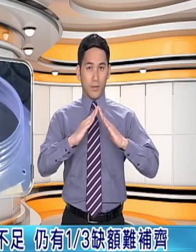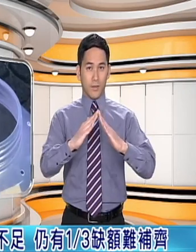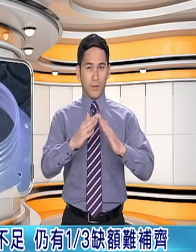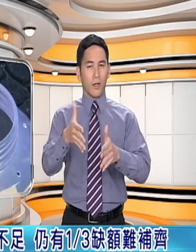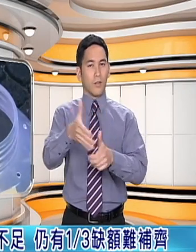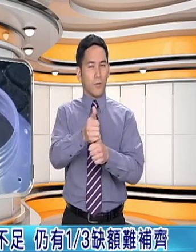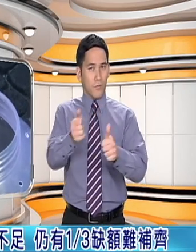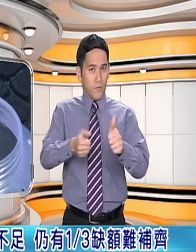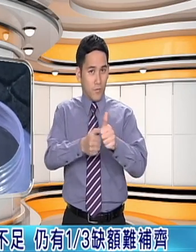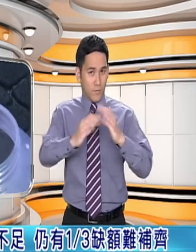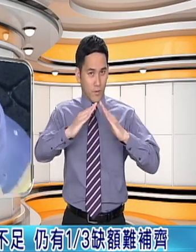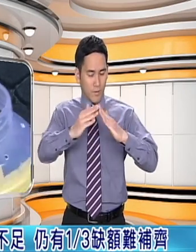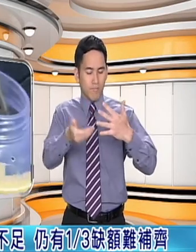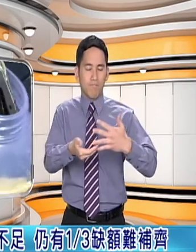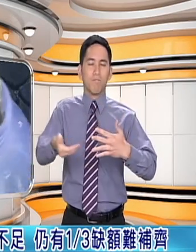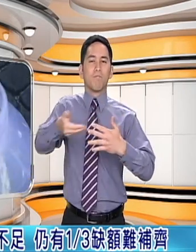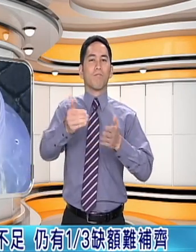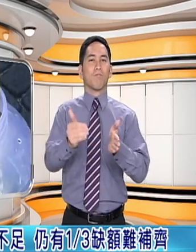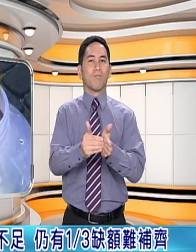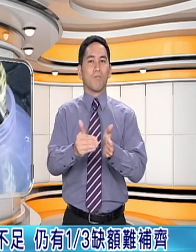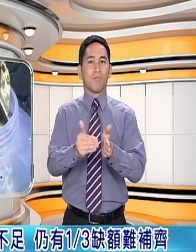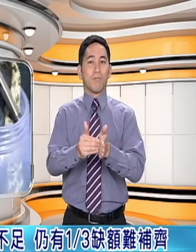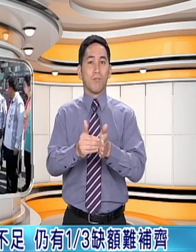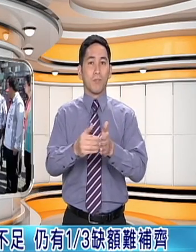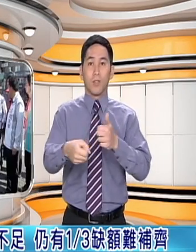桃园市升格直辖市之后，